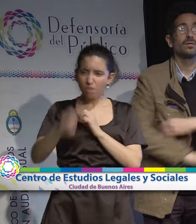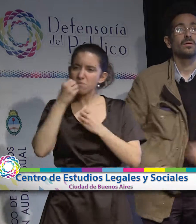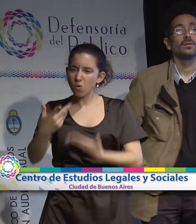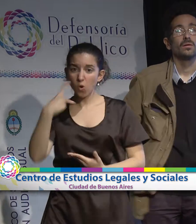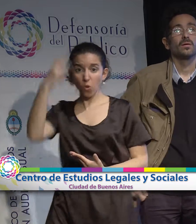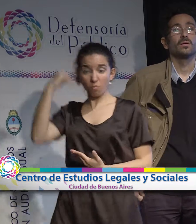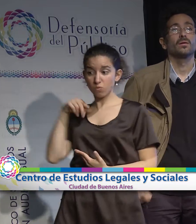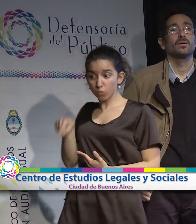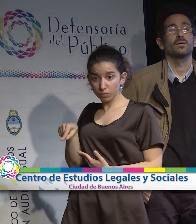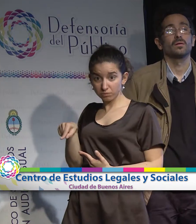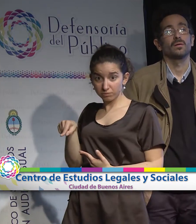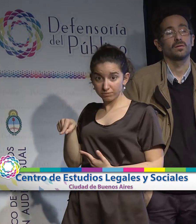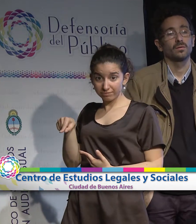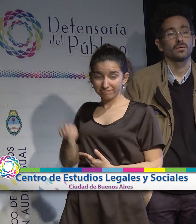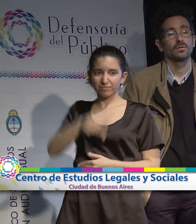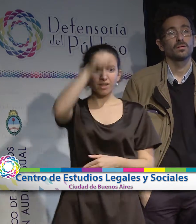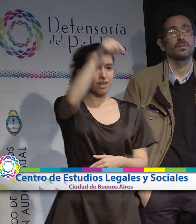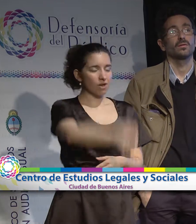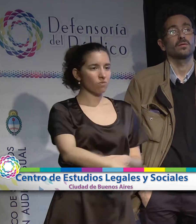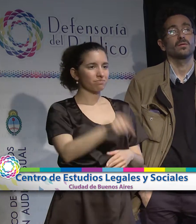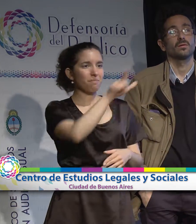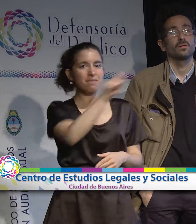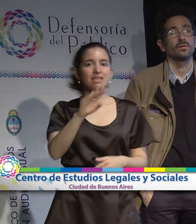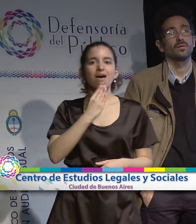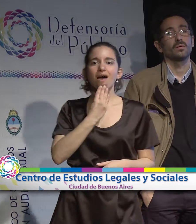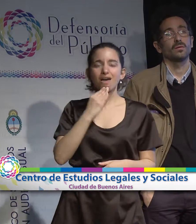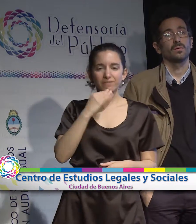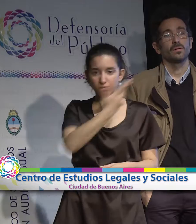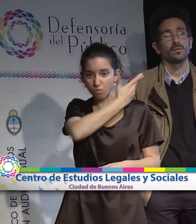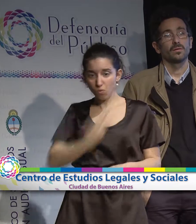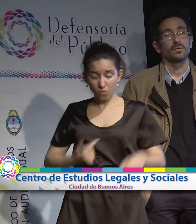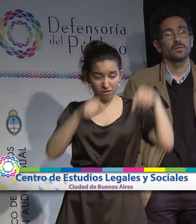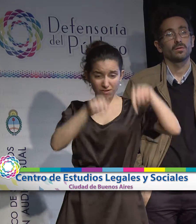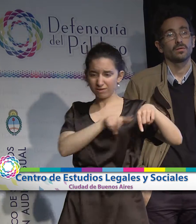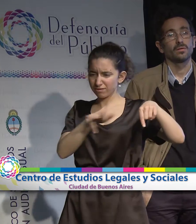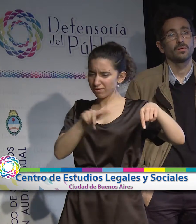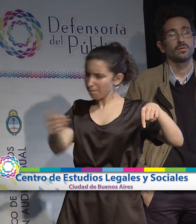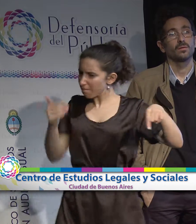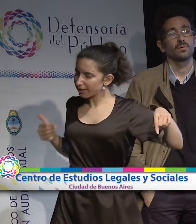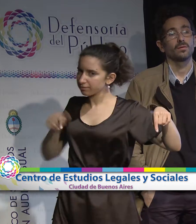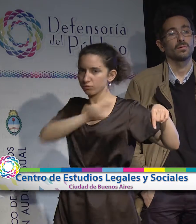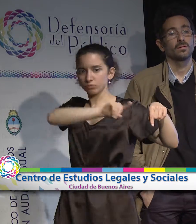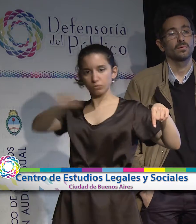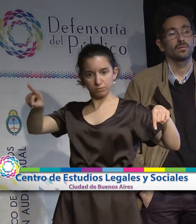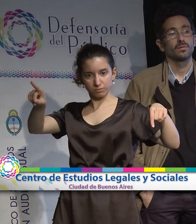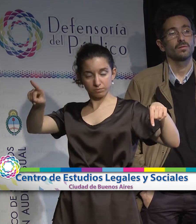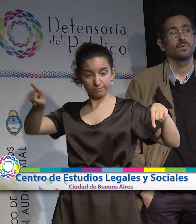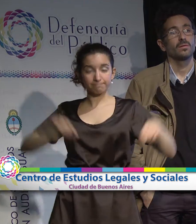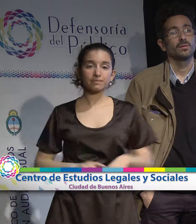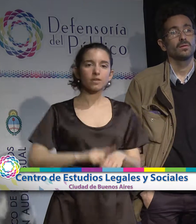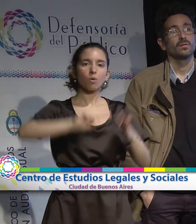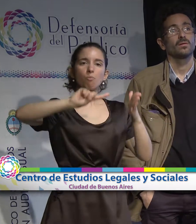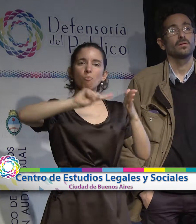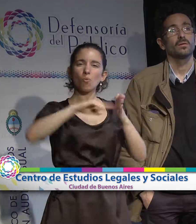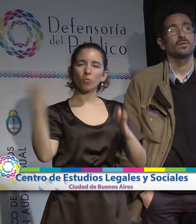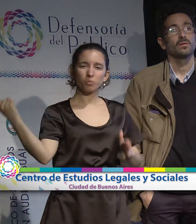a repetirlo, de que el actual gobierno no puede retroceder en esos logros alcanzados. Un punto fundamental de